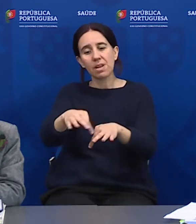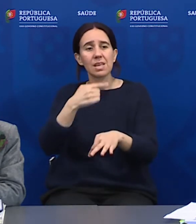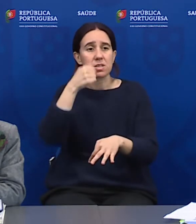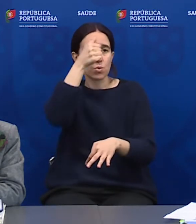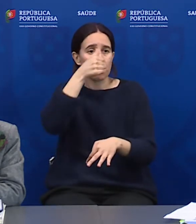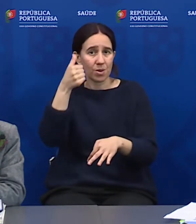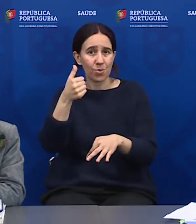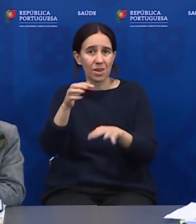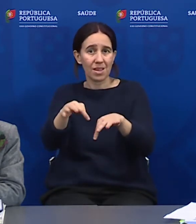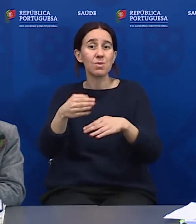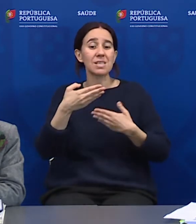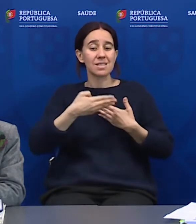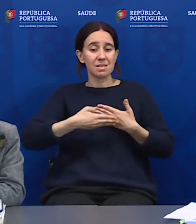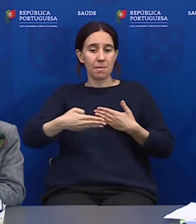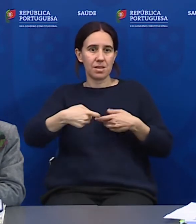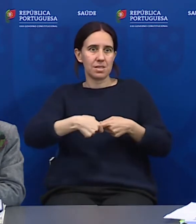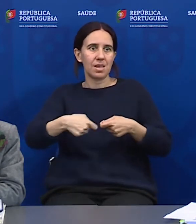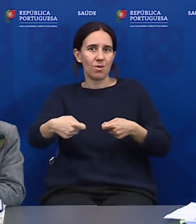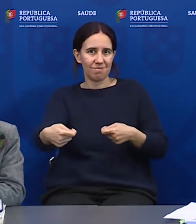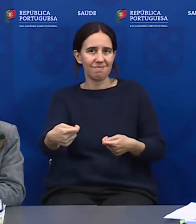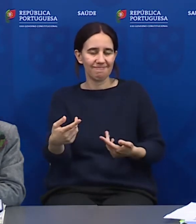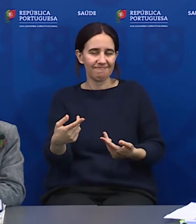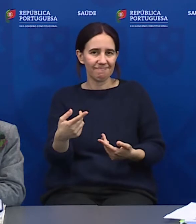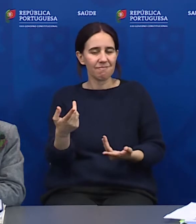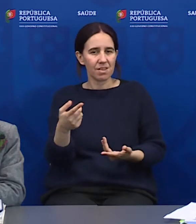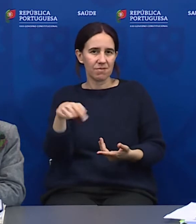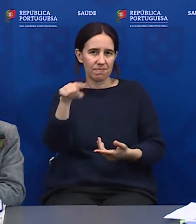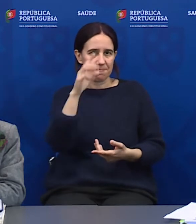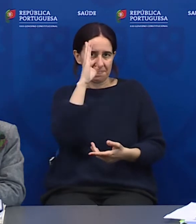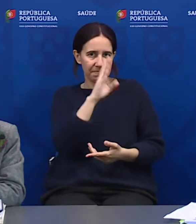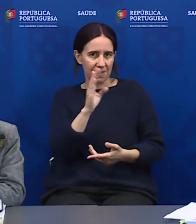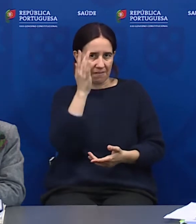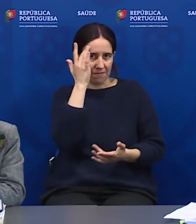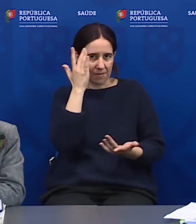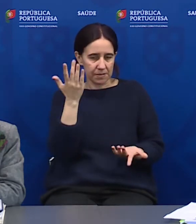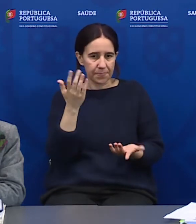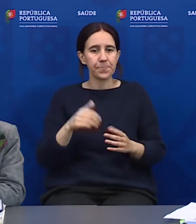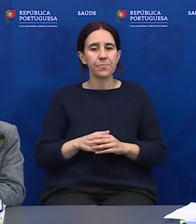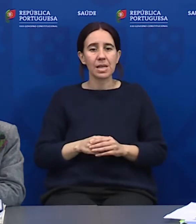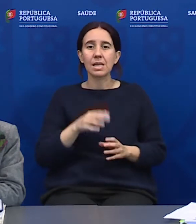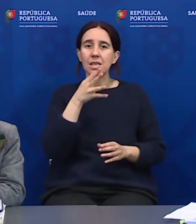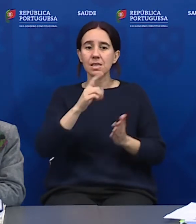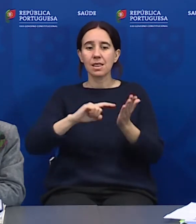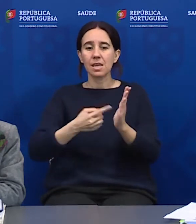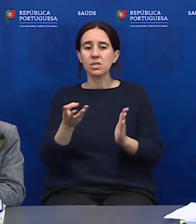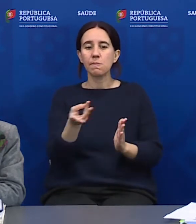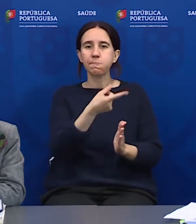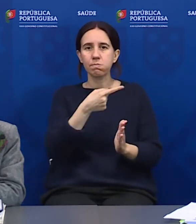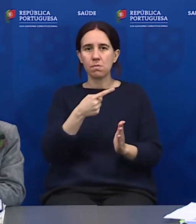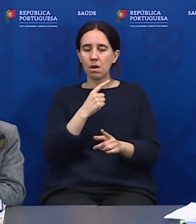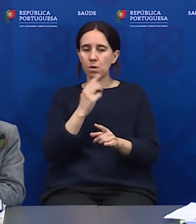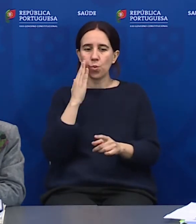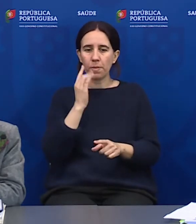domingo, porque as nossas semanas esticam, como facilmente imaginam. Dizer-lhe que o número de testes tem